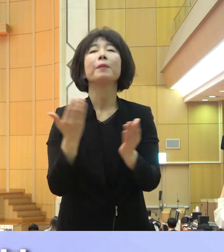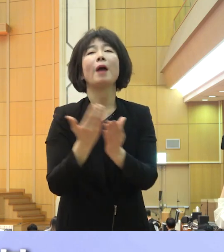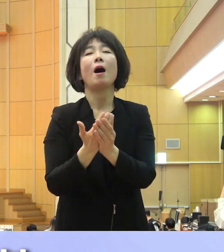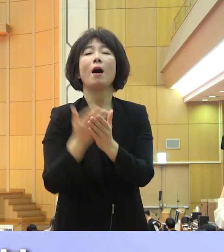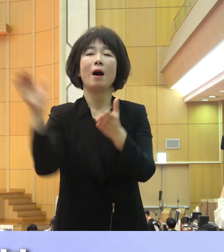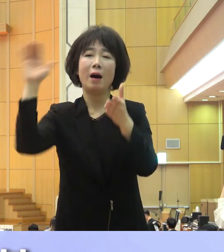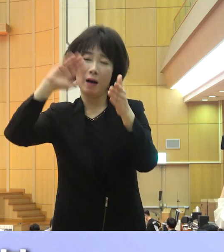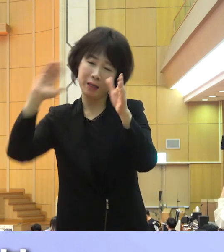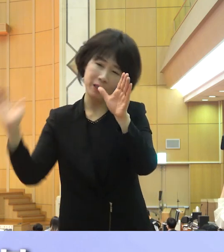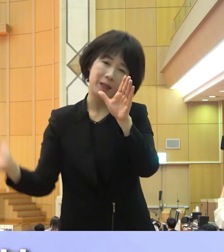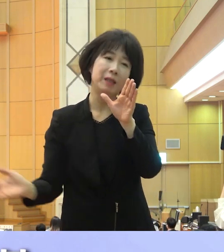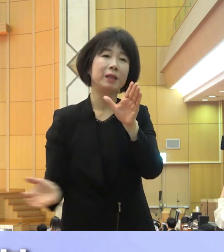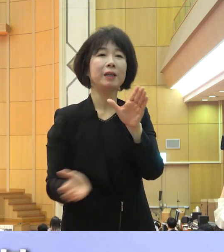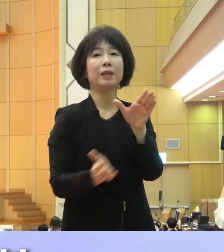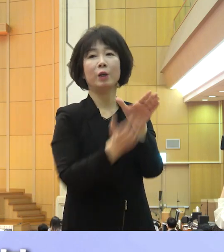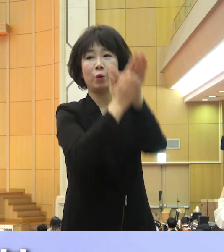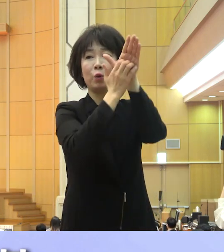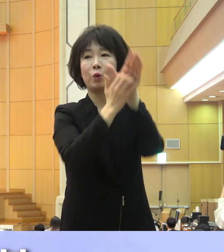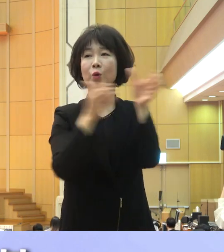위에서 다